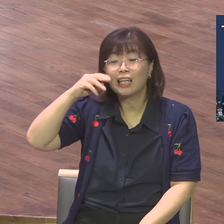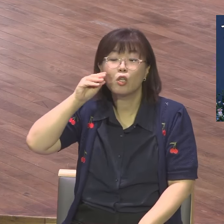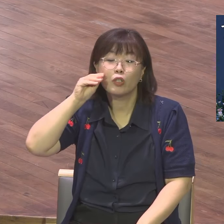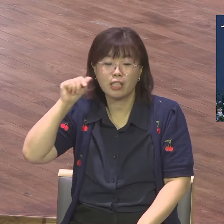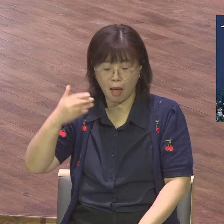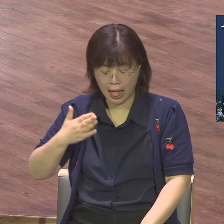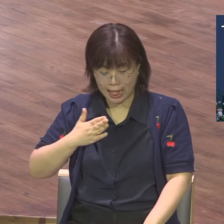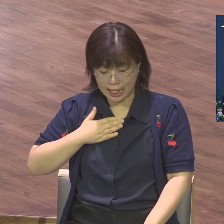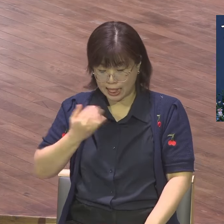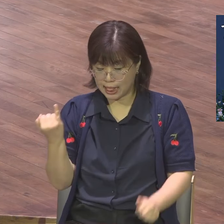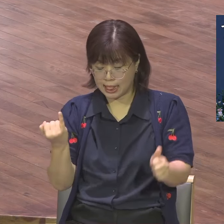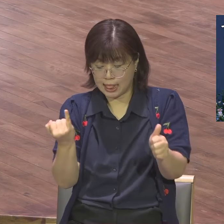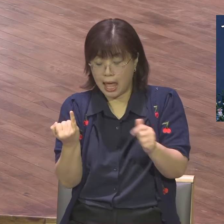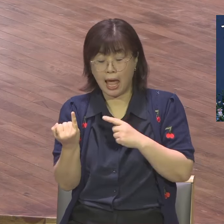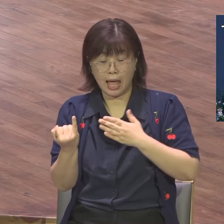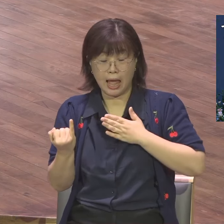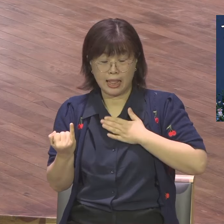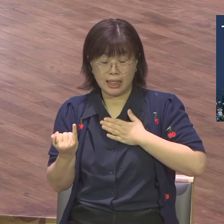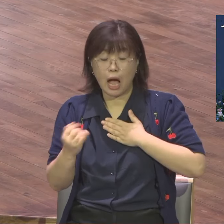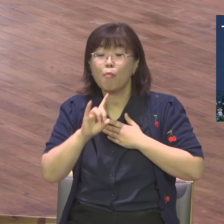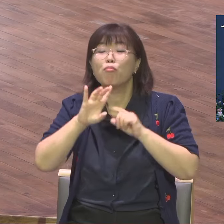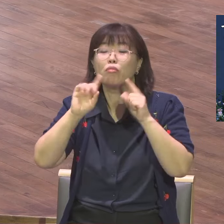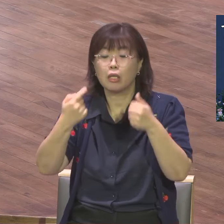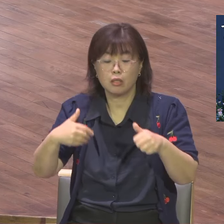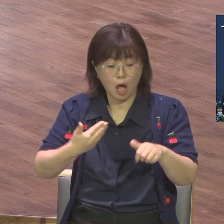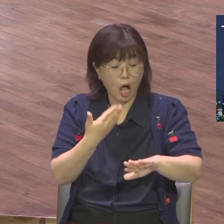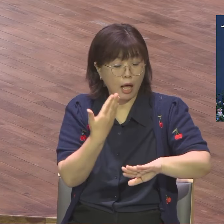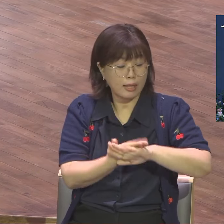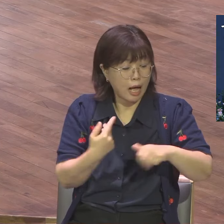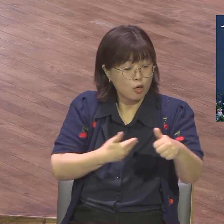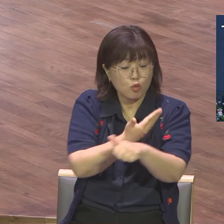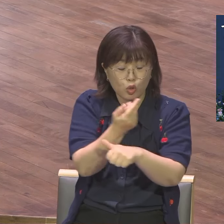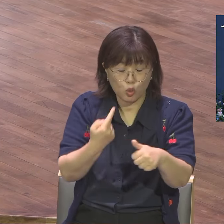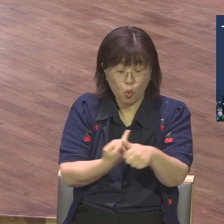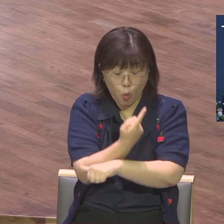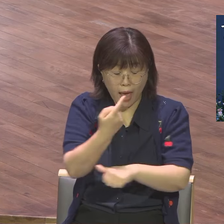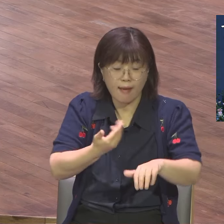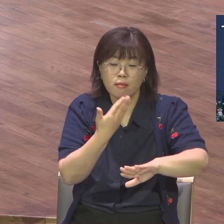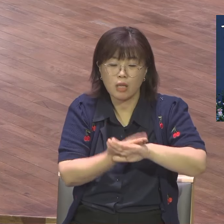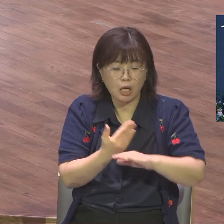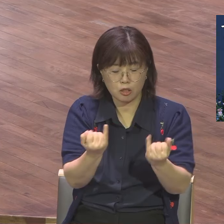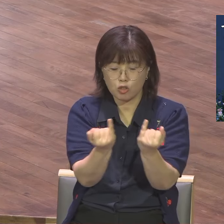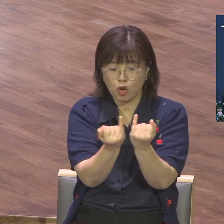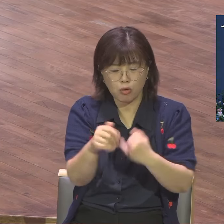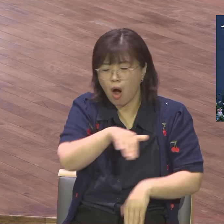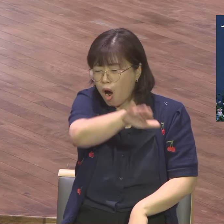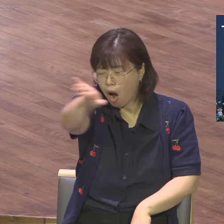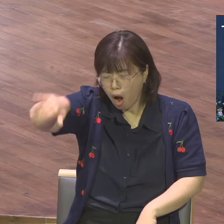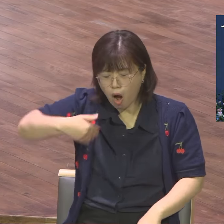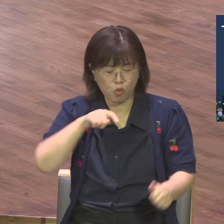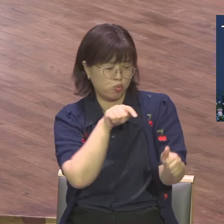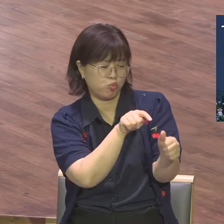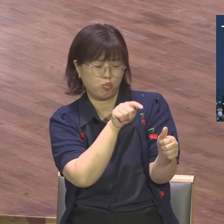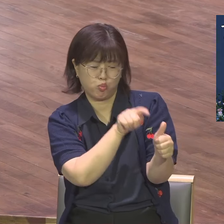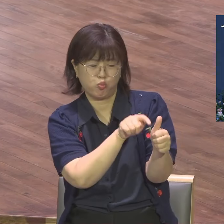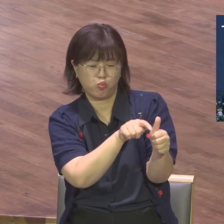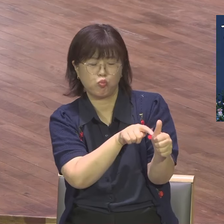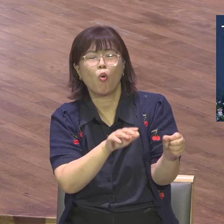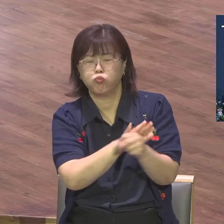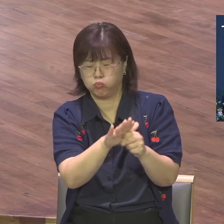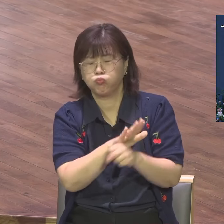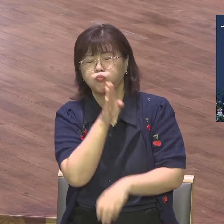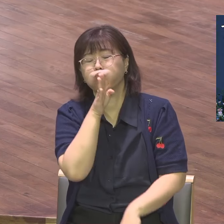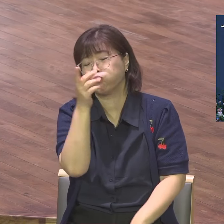여인들이 흠모의 대상이 되었다고 언급을 하고 있어요. 여기서 솔로몬은 그리스도를 표현합니다.